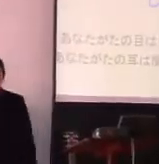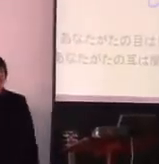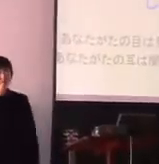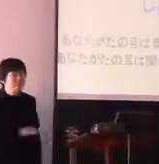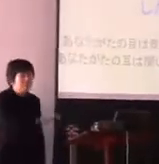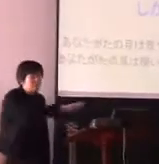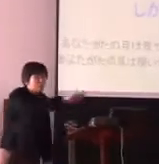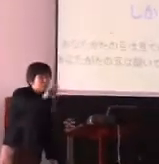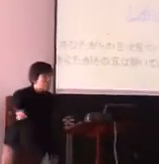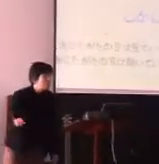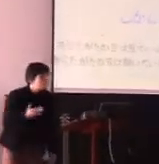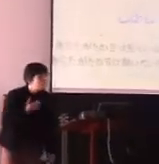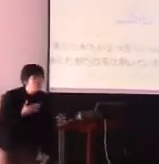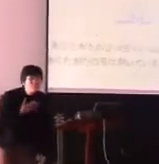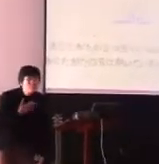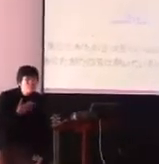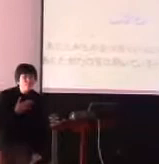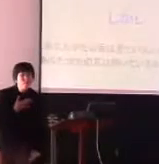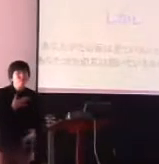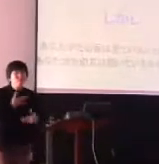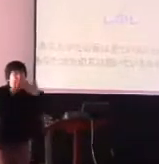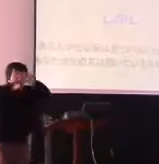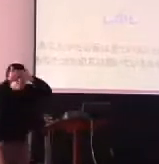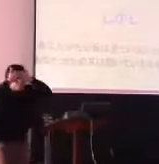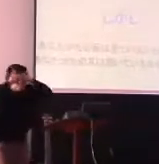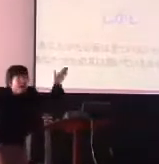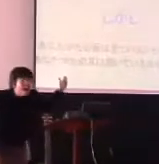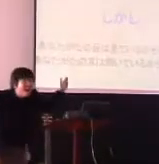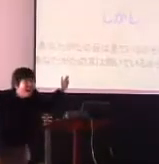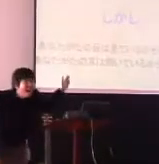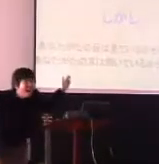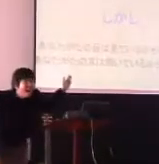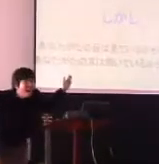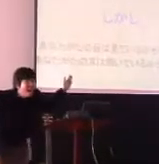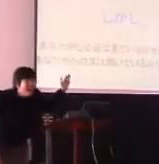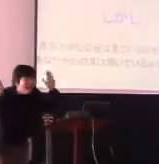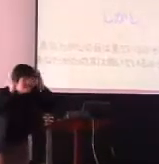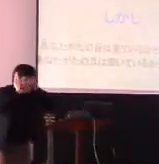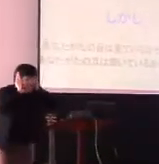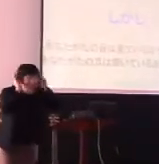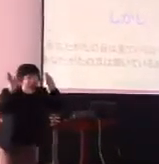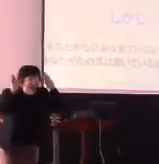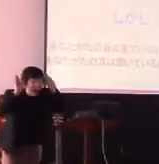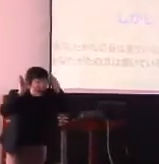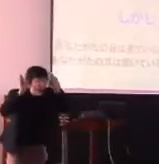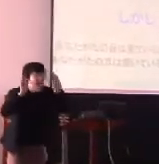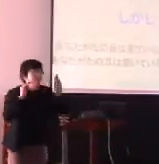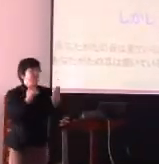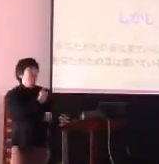は聞いているから開かれて見えている、聞いているから幸いです